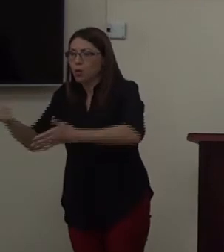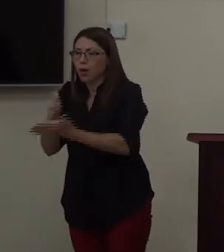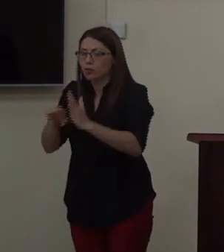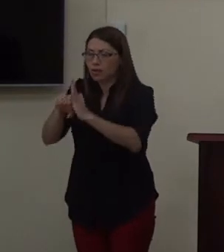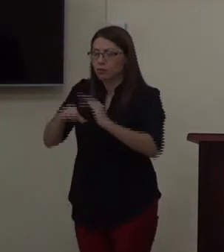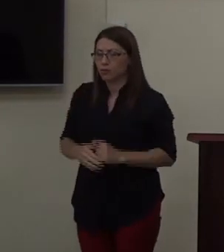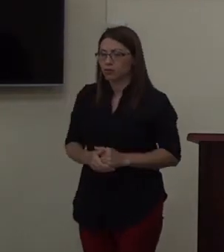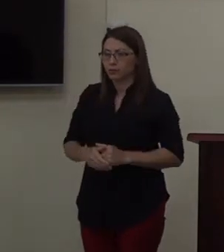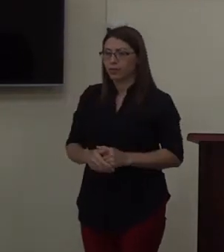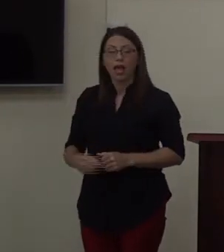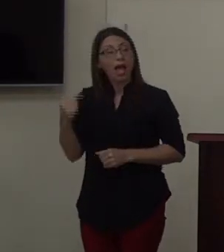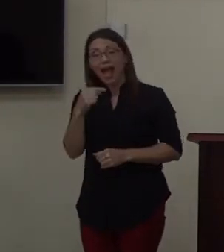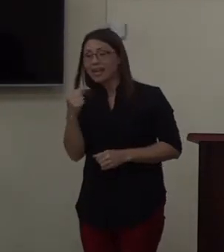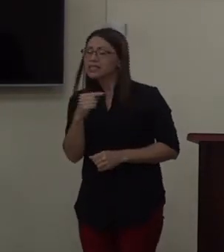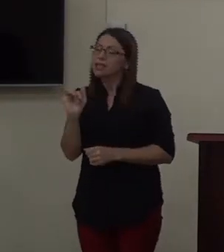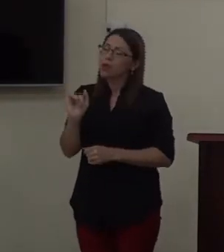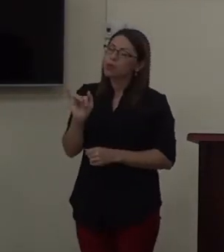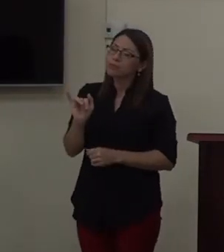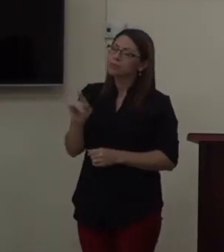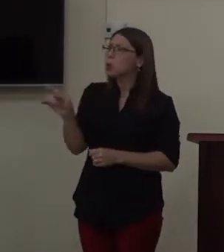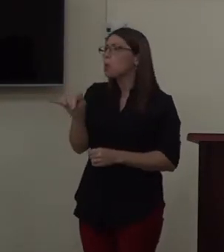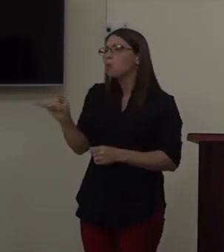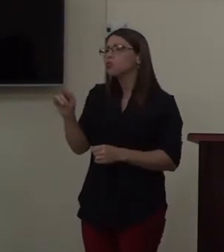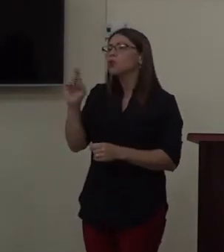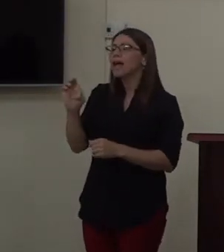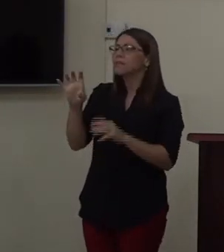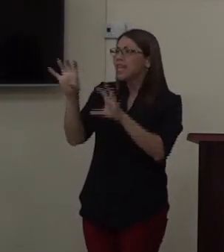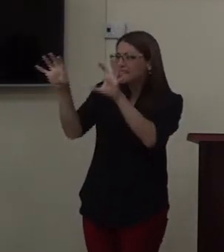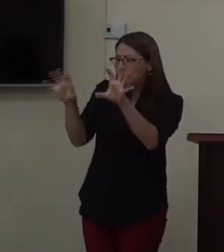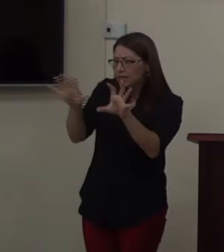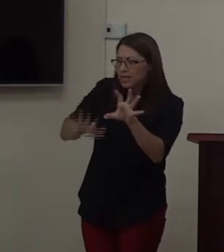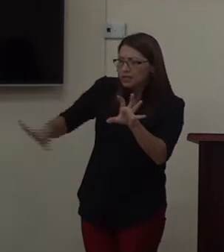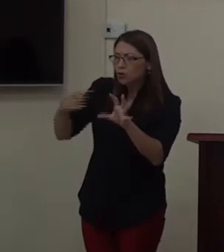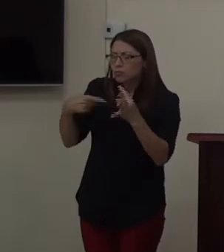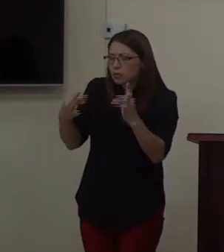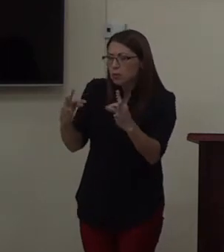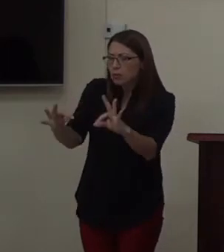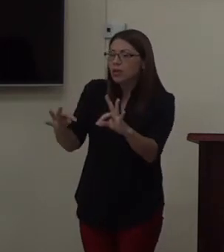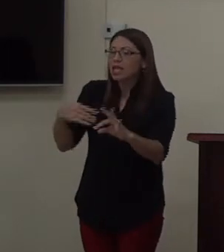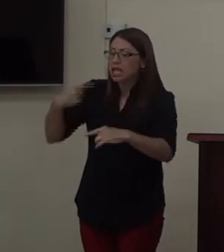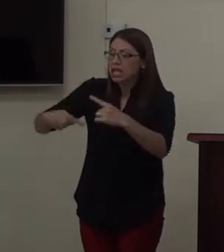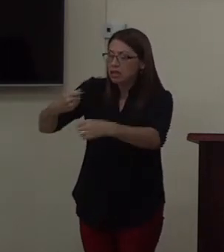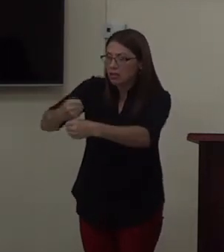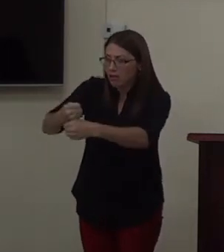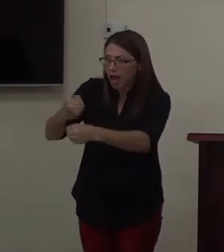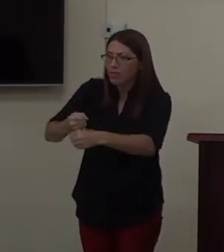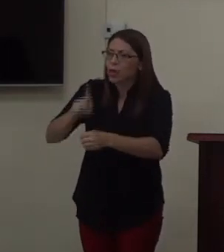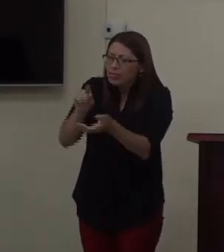ejemplos. Aquí sería, digamos, una especie de esquematización que intento ir trabajando, que